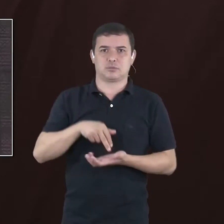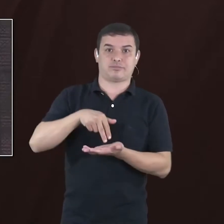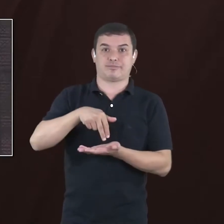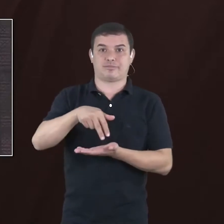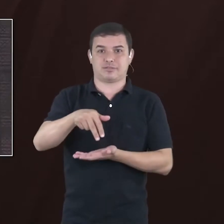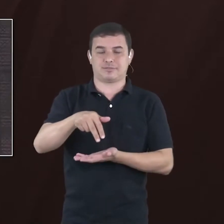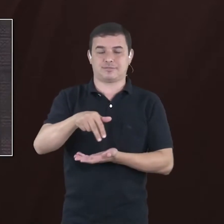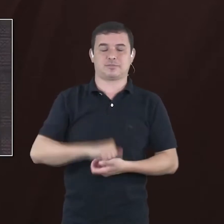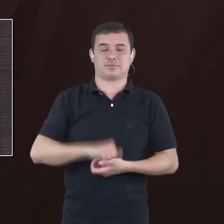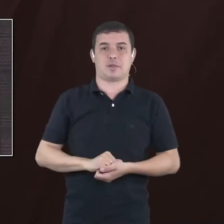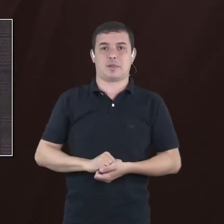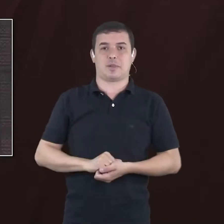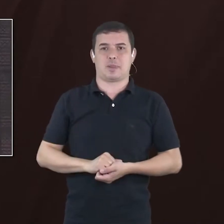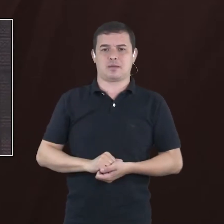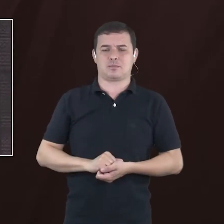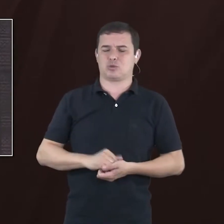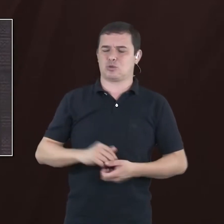primeira